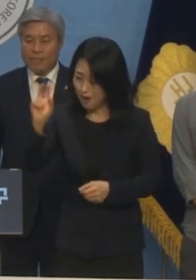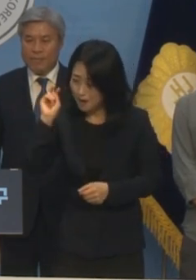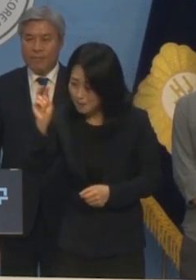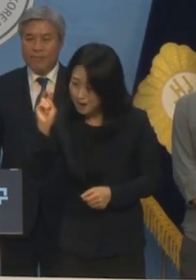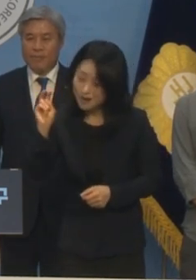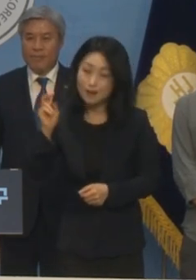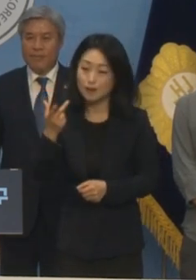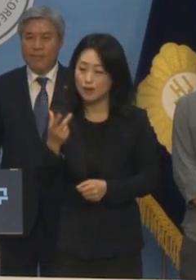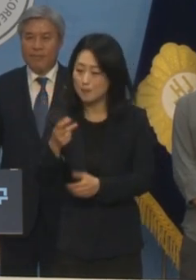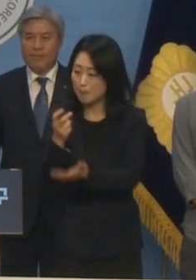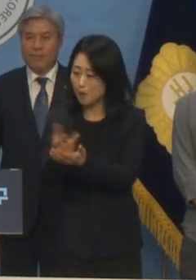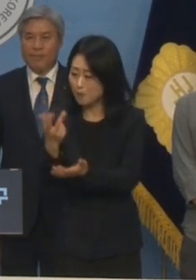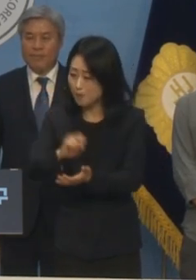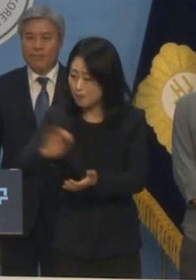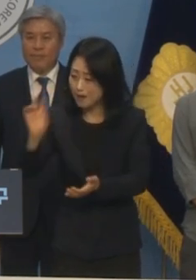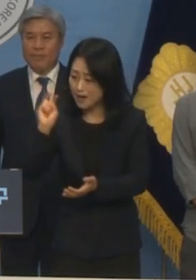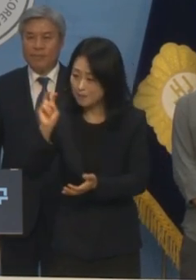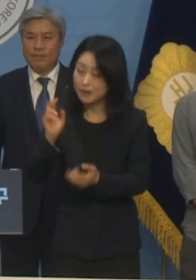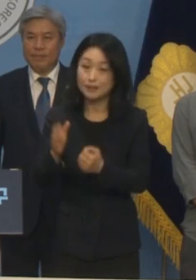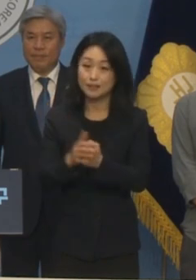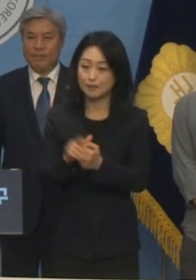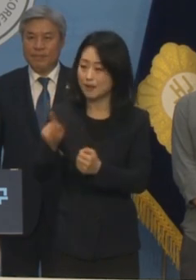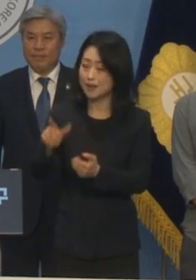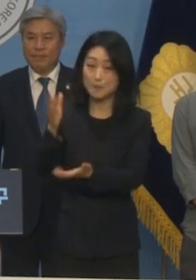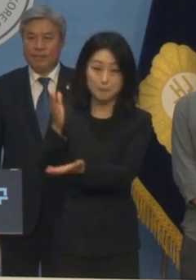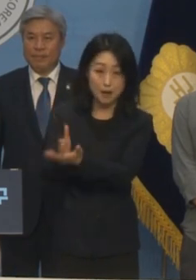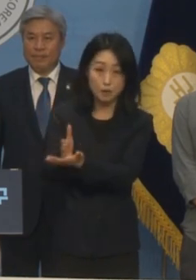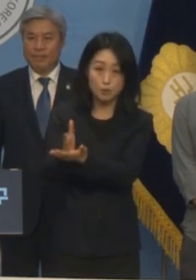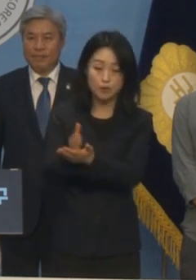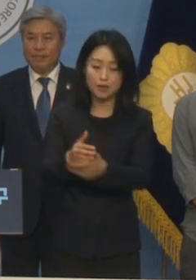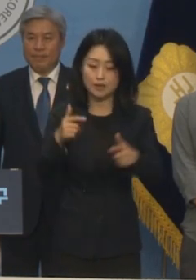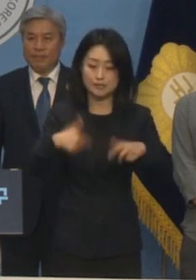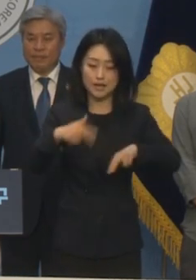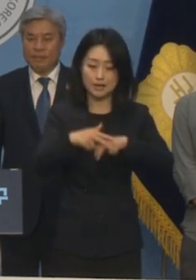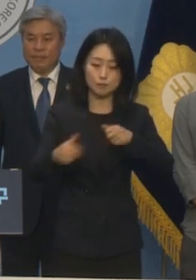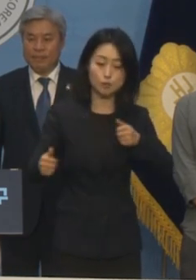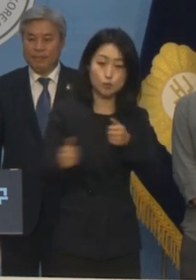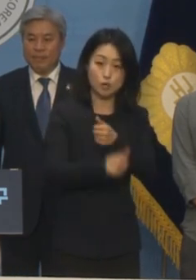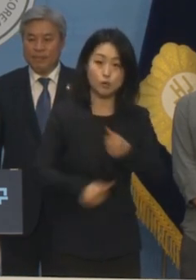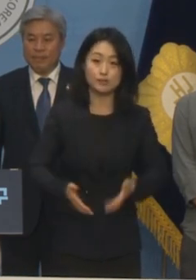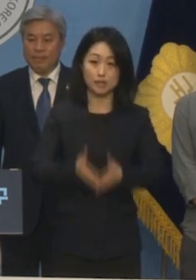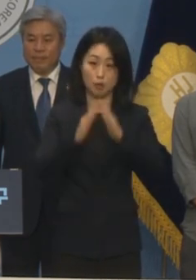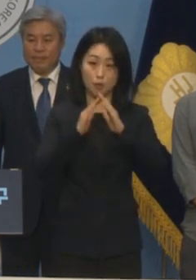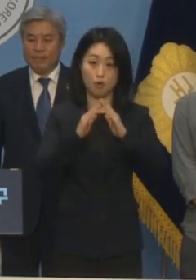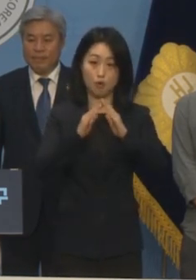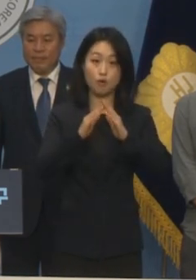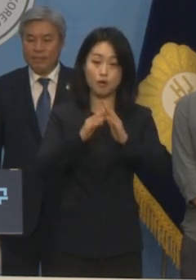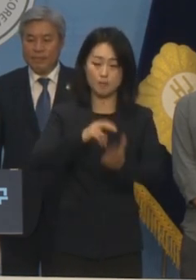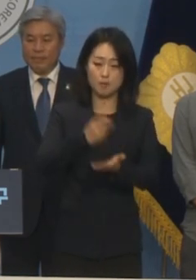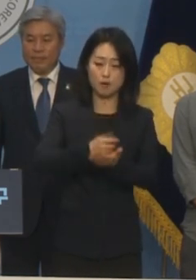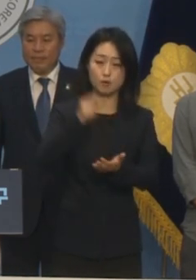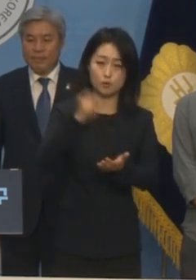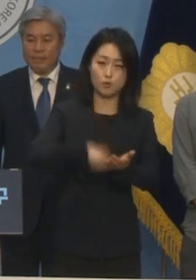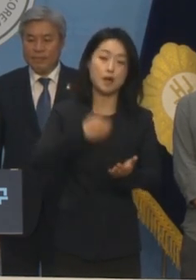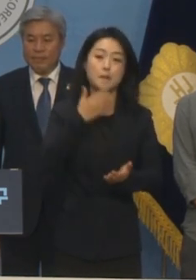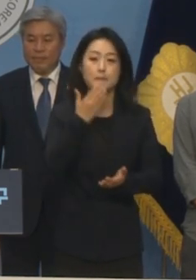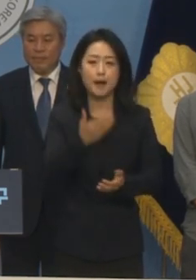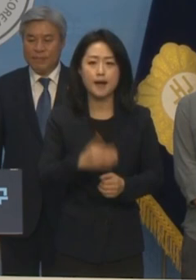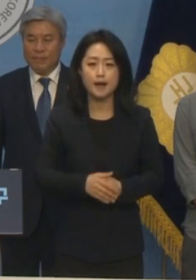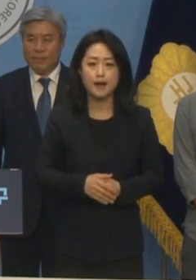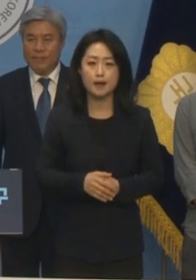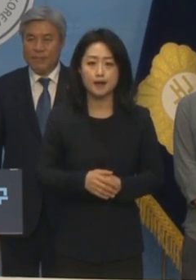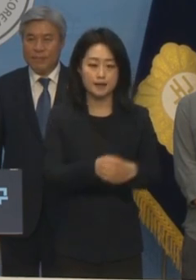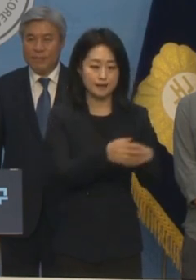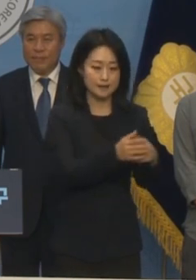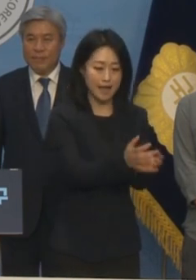기후특위 상설화는 이러한 기후 법안들이 조속히 통과될 수 있는 첫걸음이라고 생각을 합니다. 정당을 가리지